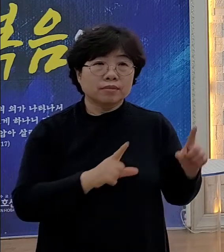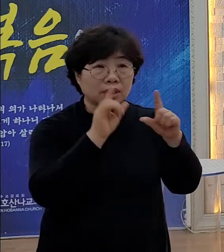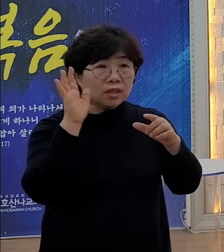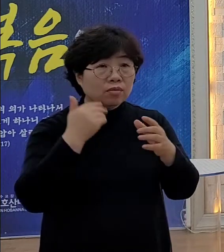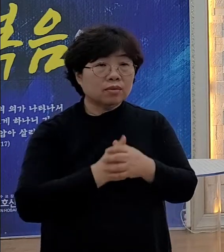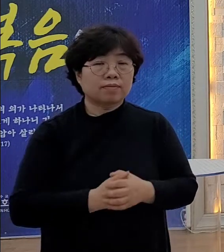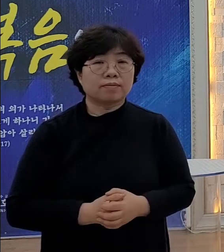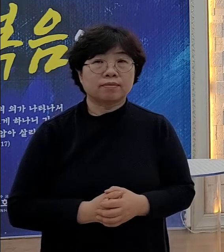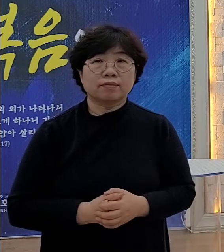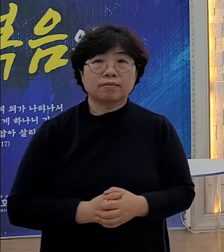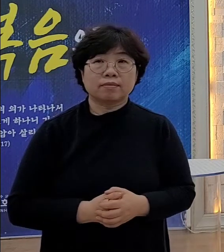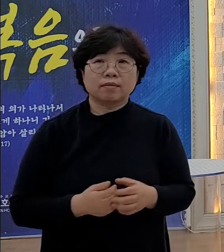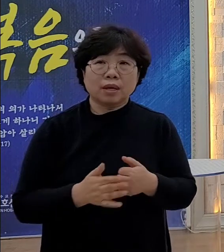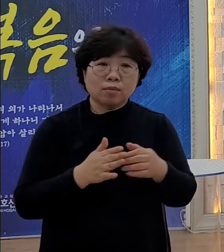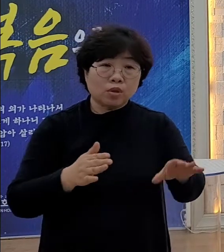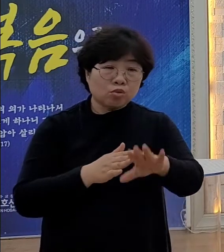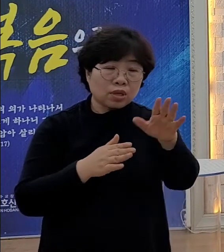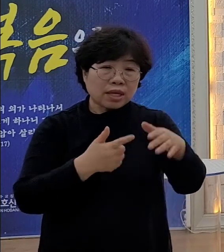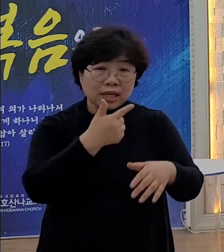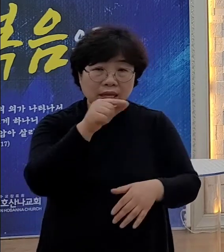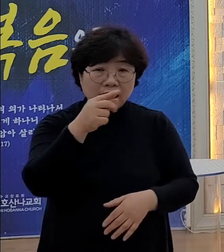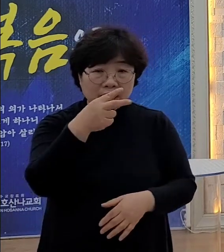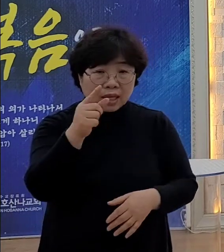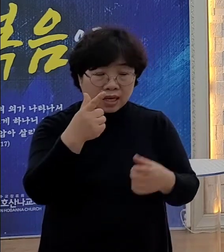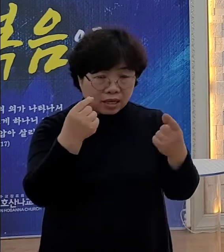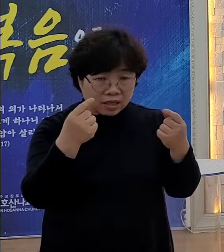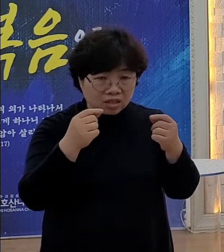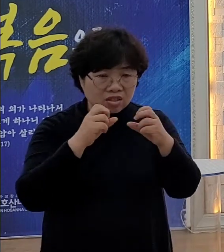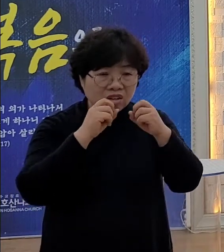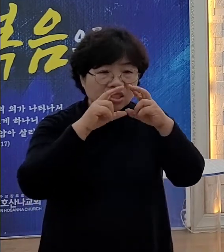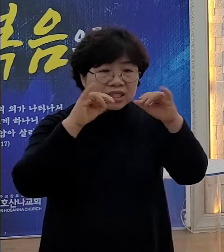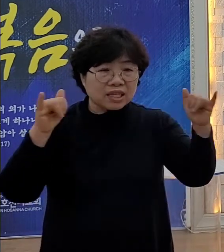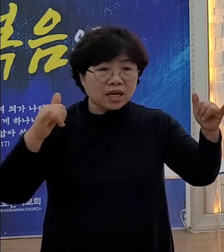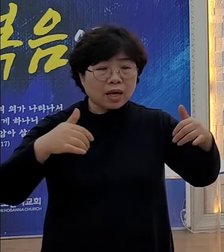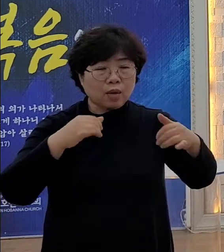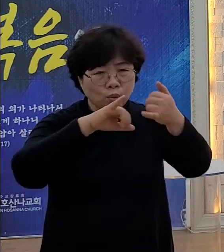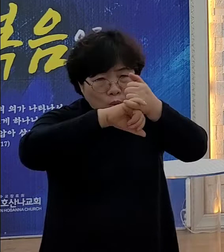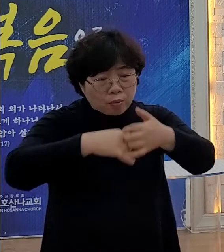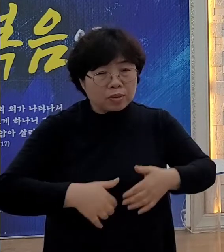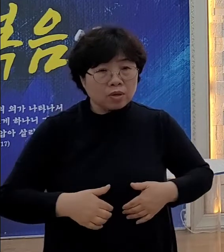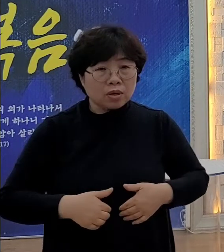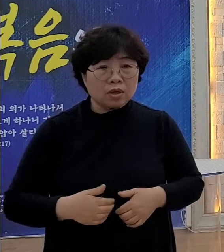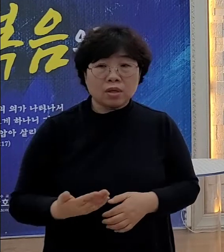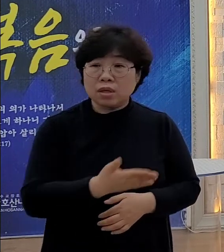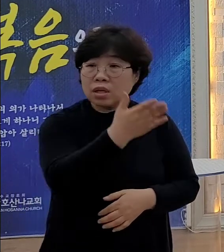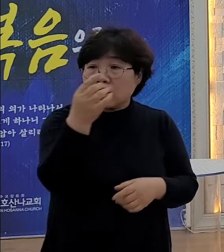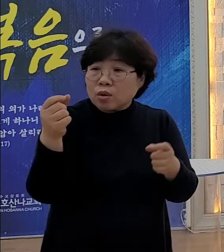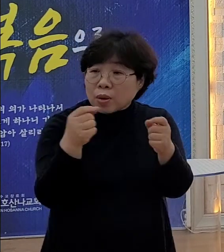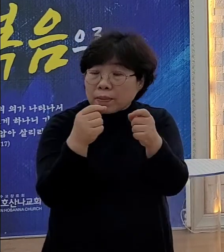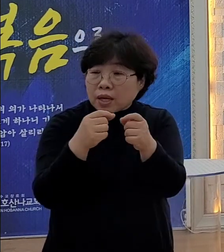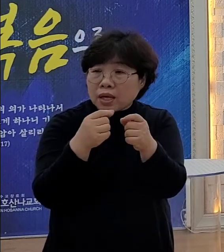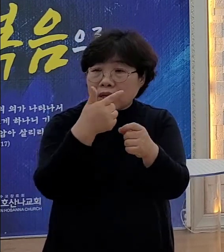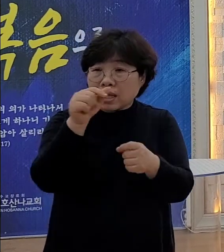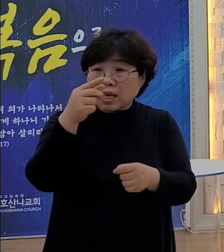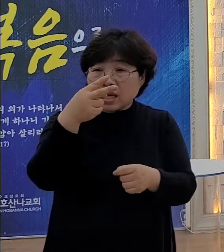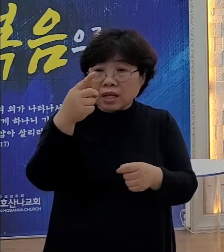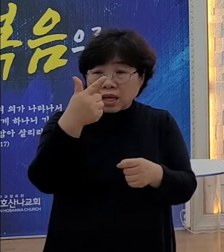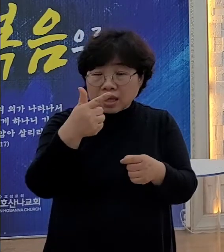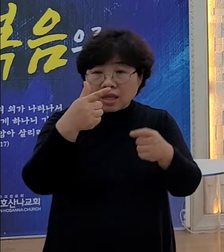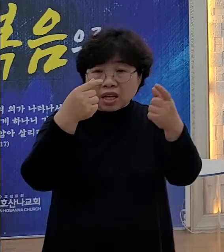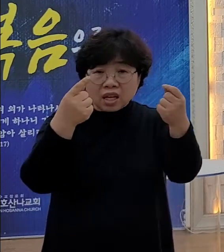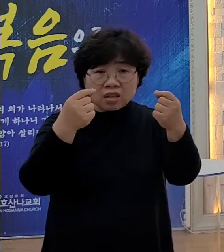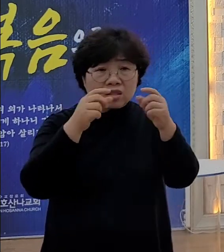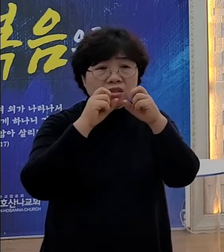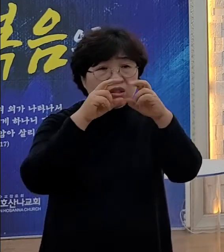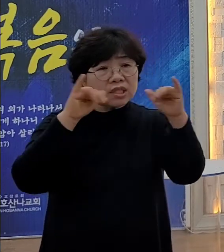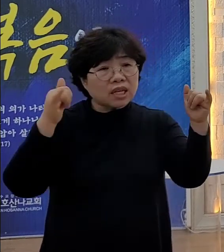여러분, 우리에게 이 나단 같은 선지자가 필요한 거예요. 여러분 곁에는 나단 같은 사람이 있습니까?